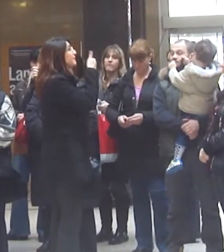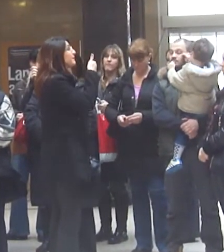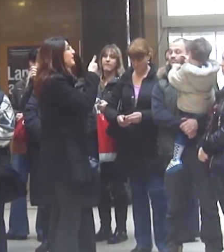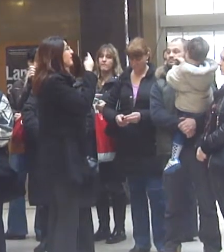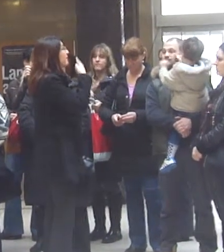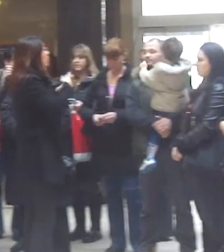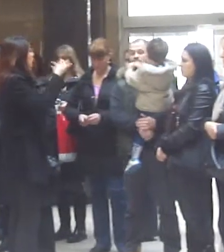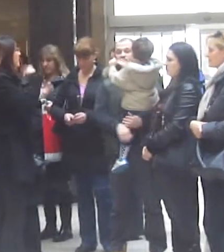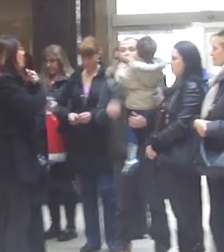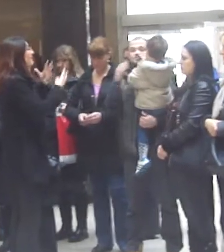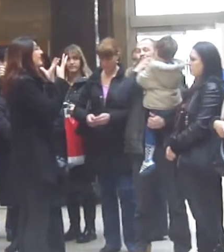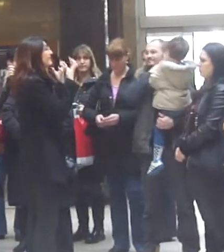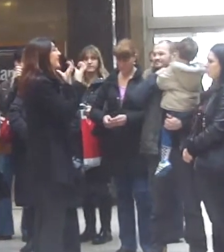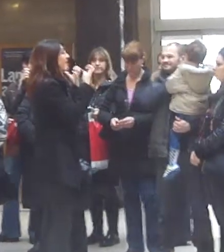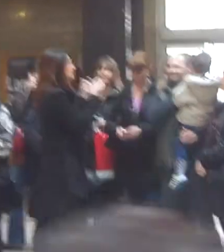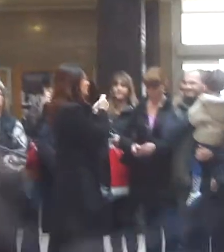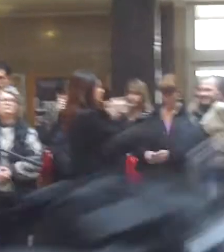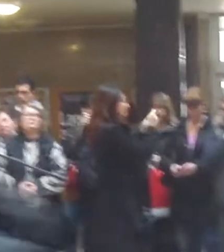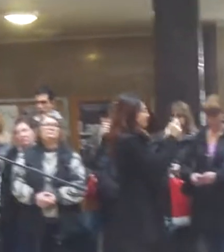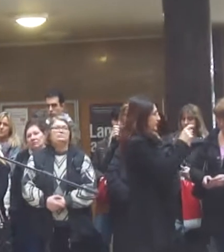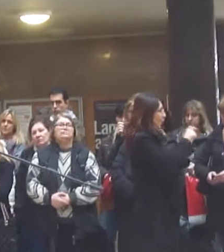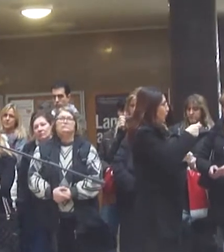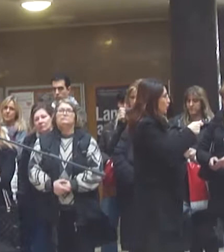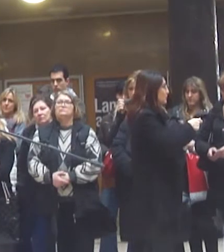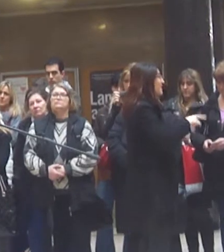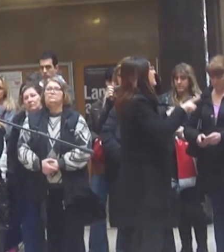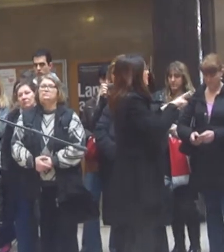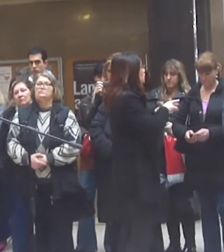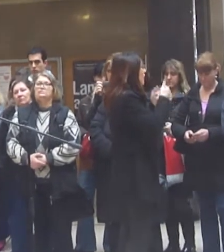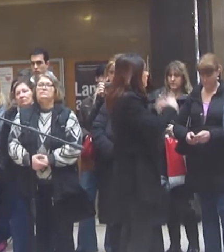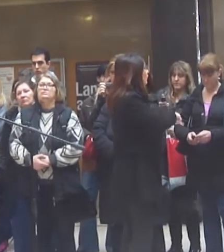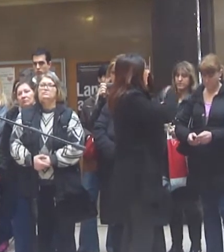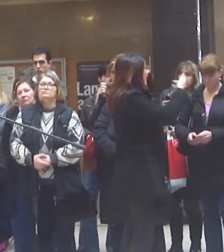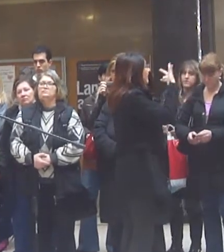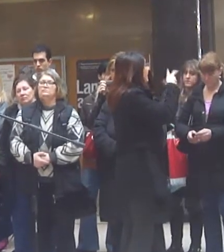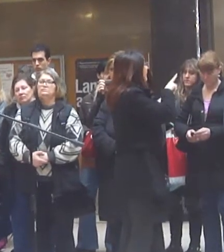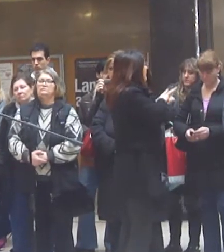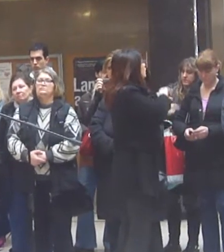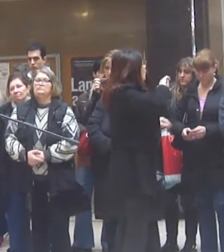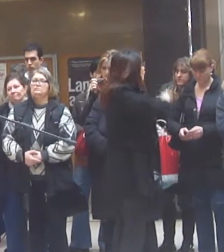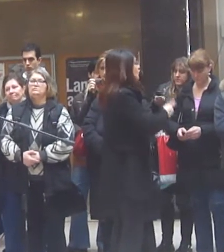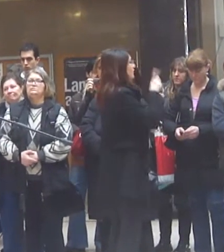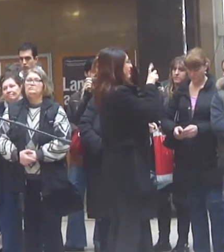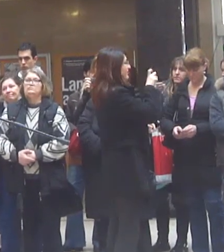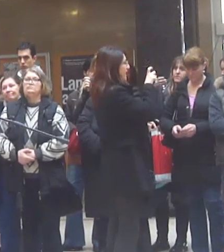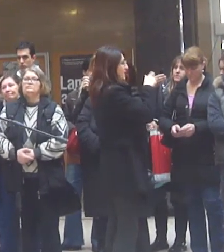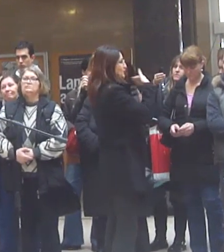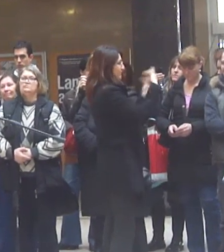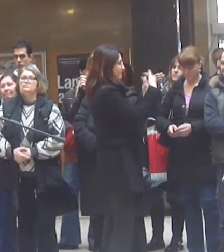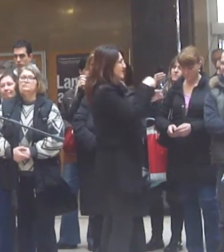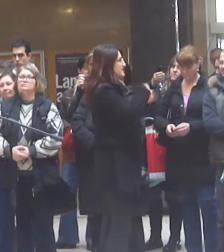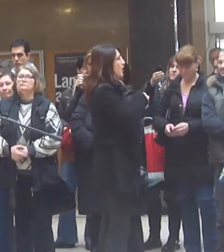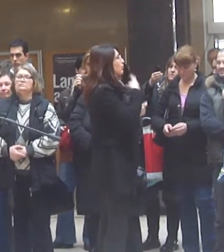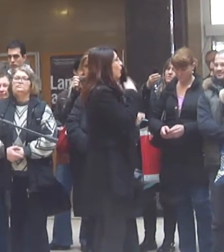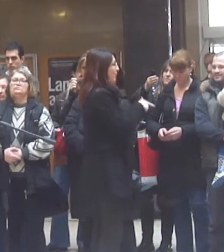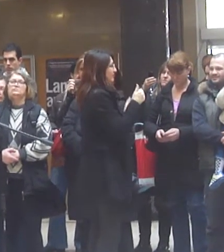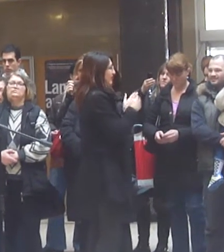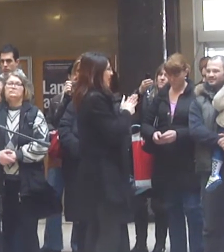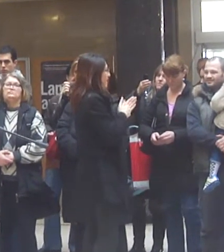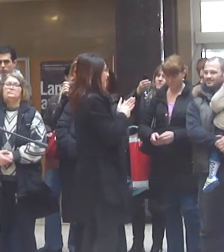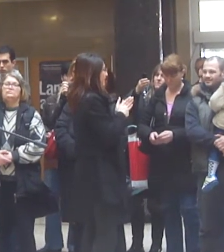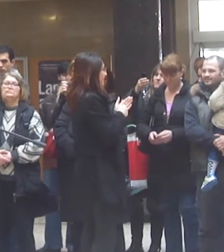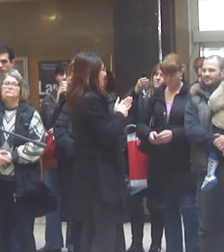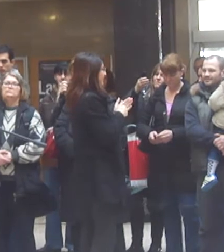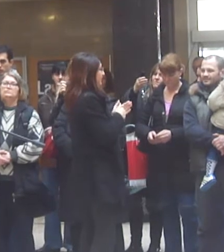900 ključeva ljudima u potrebi. To ćemo učiniti za 3 mjeseca i za 200 ljudi ljudima u potrebi. Kako reče, podsjetio